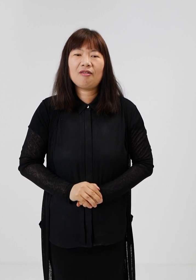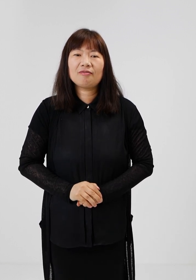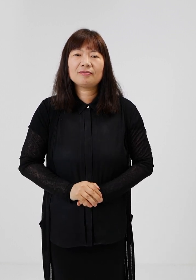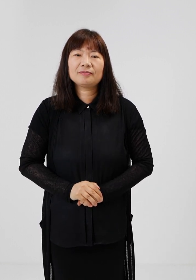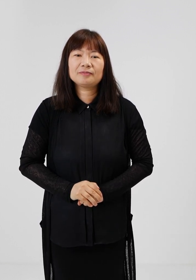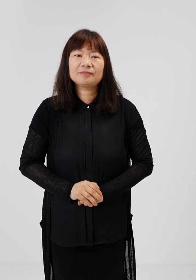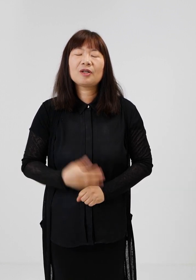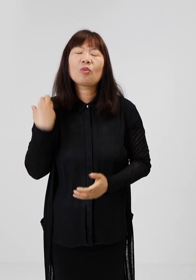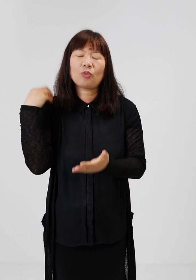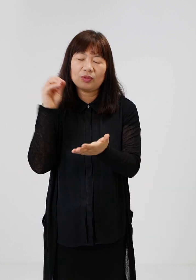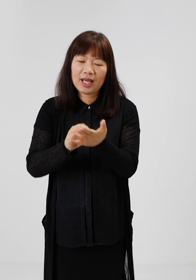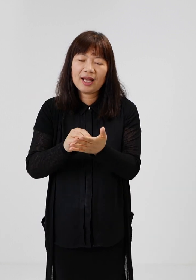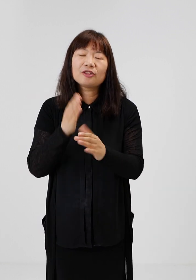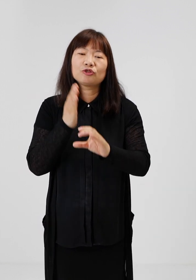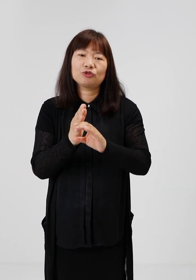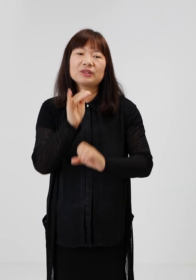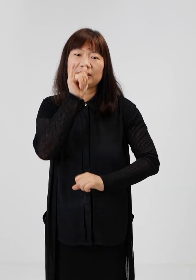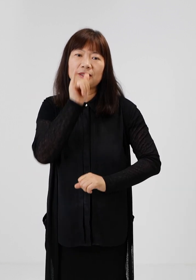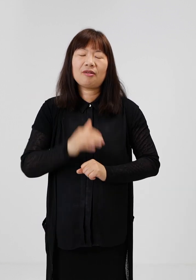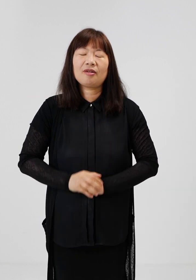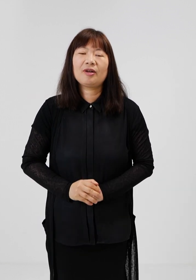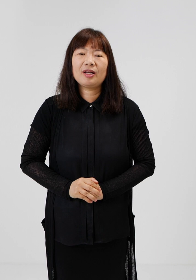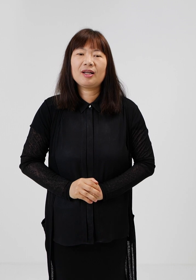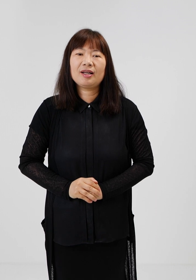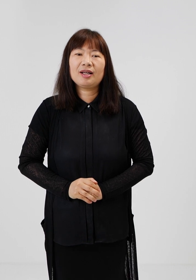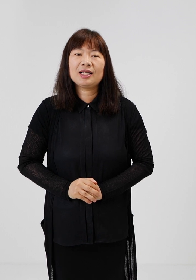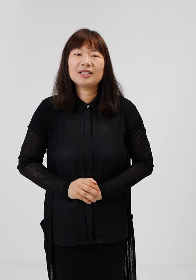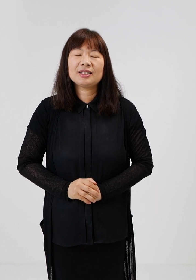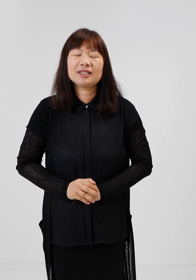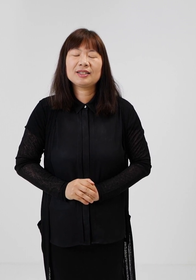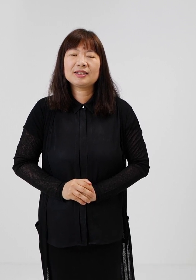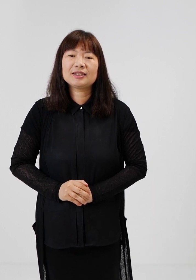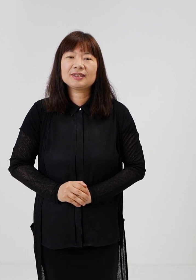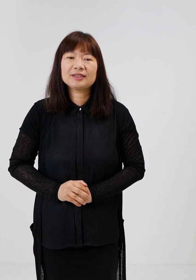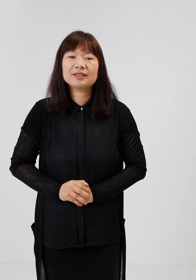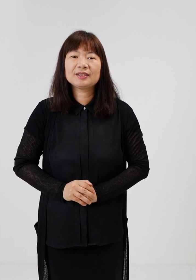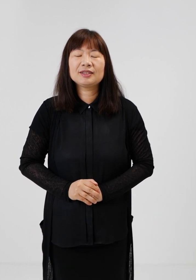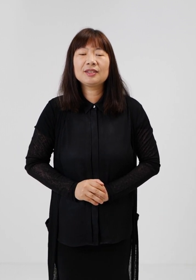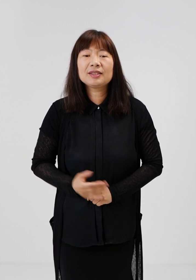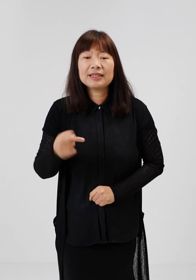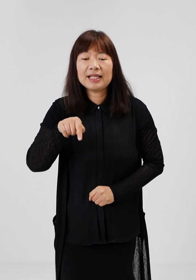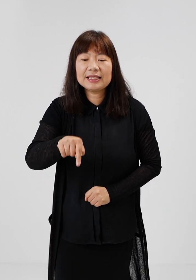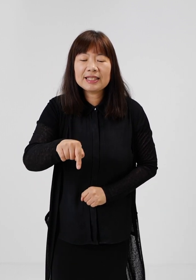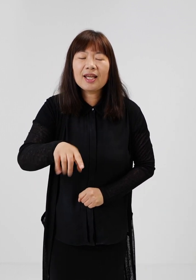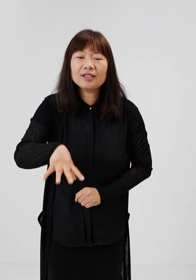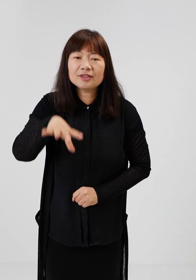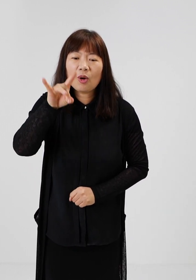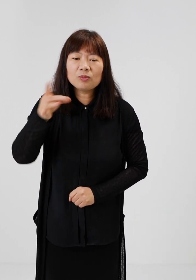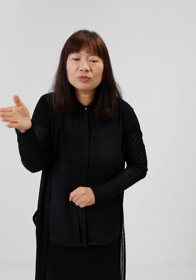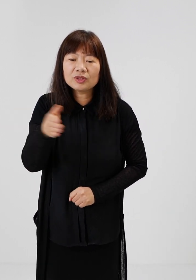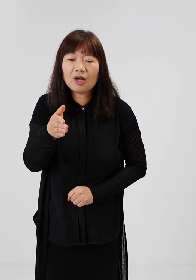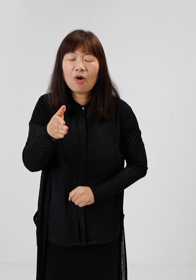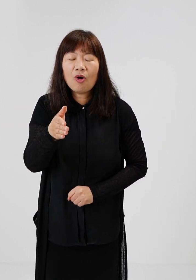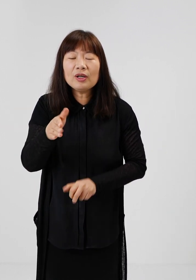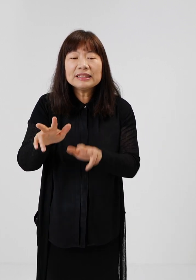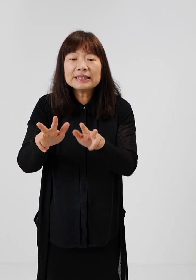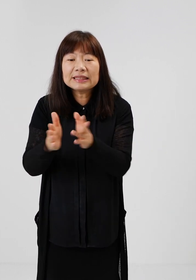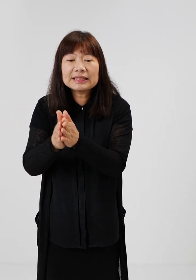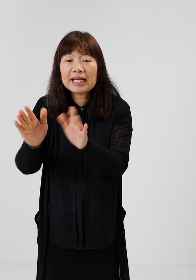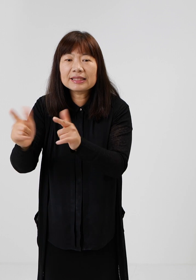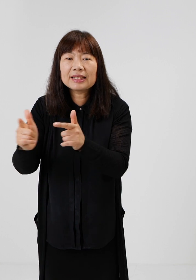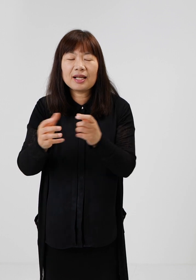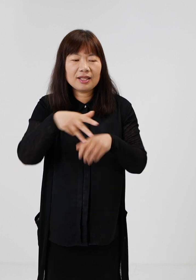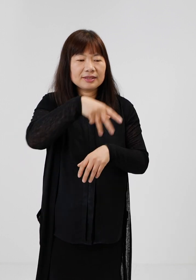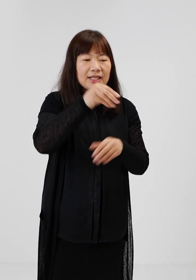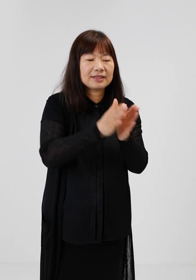거예요. 그런데 이 복원의 뿌리가 여기에서 시작된 게 아니라 사실은 창세기